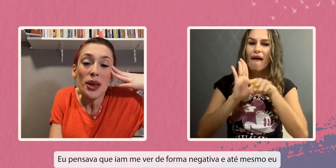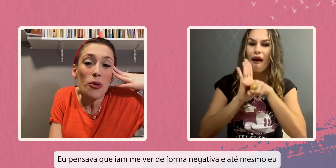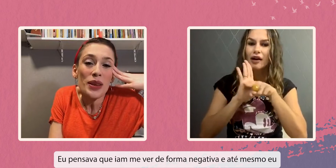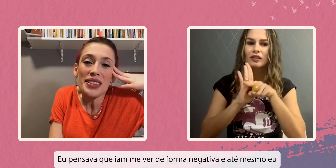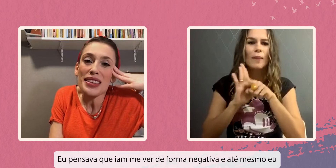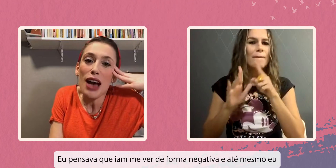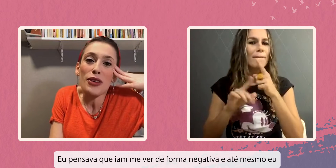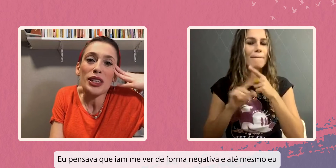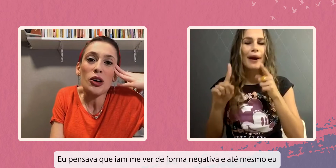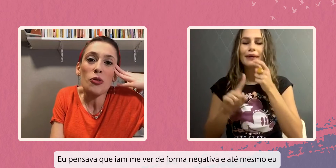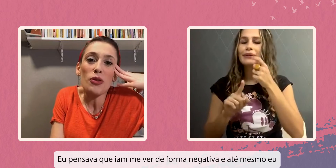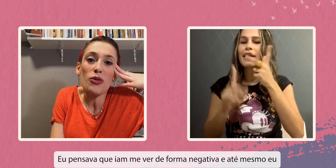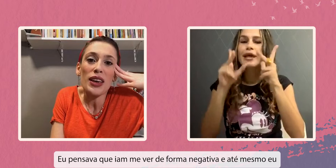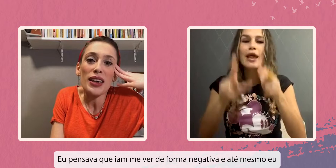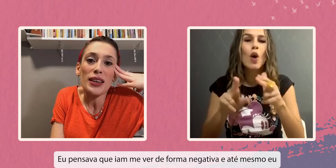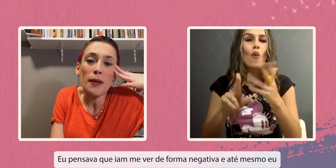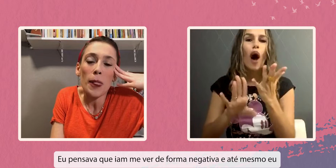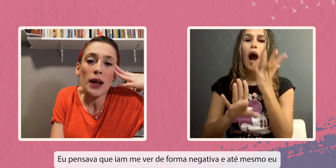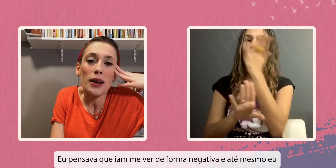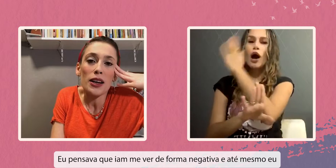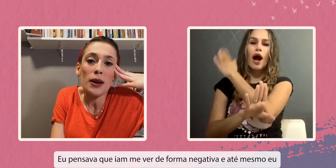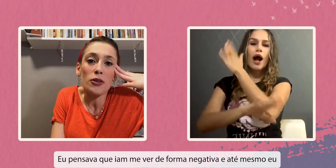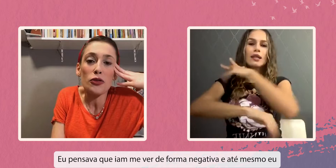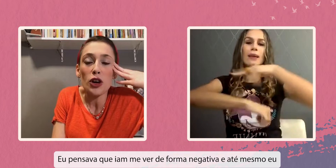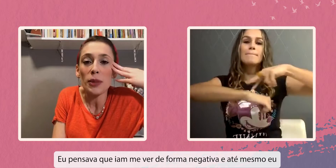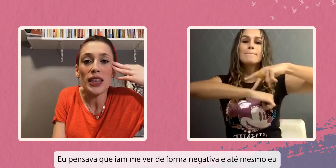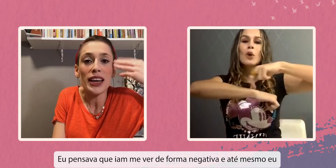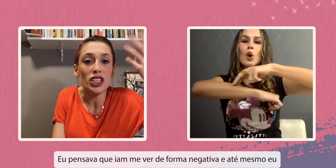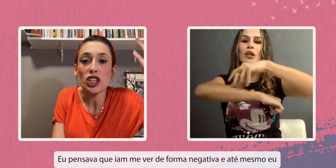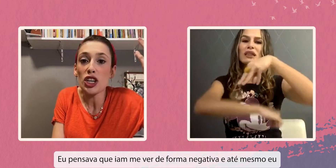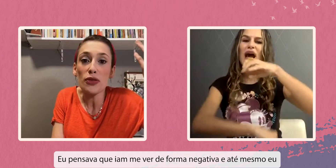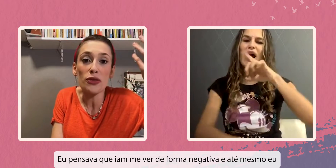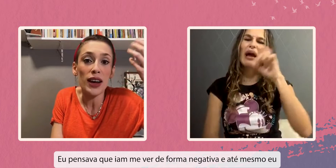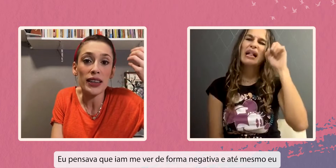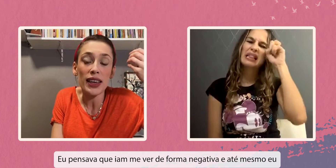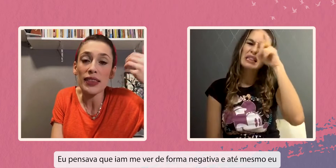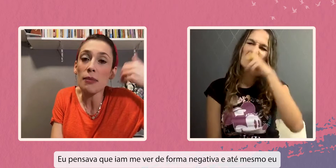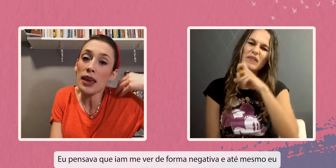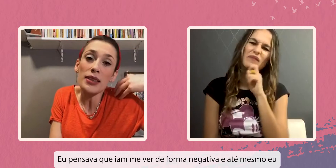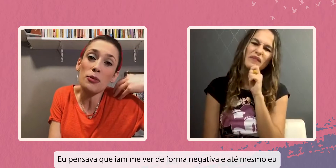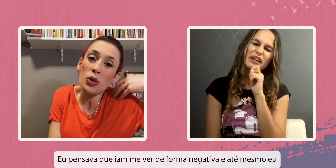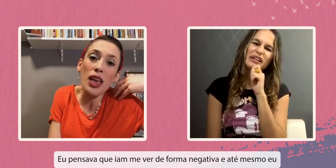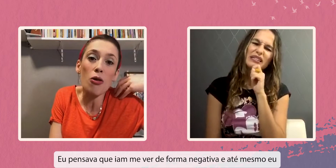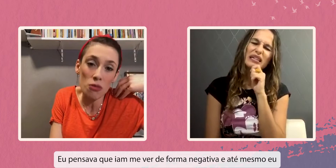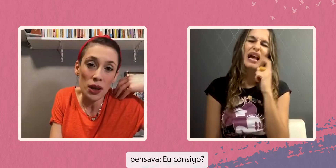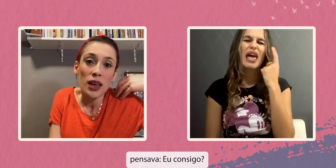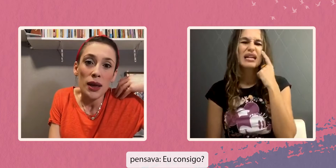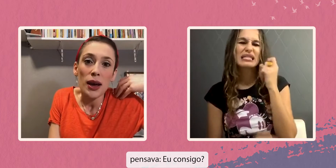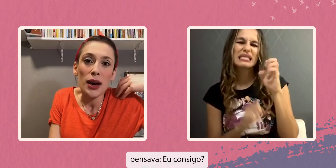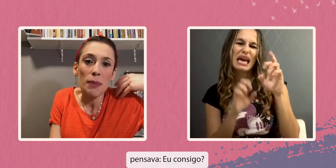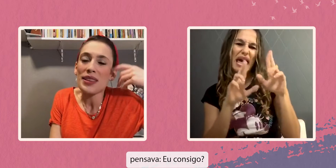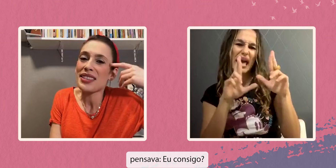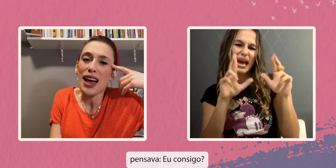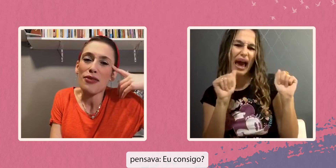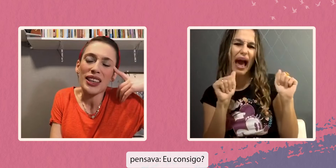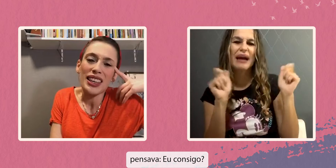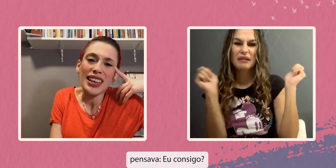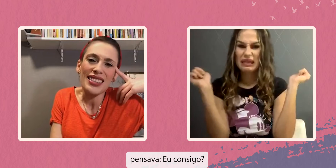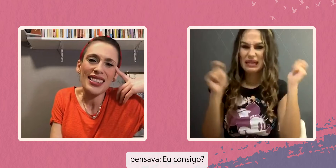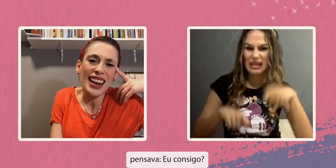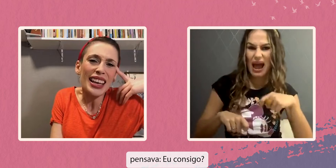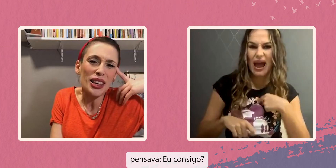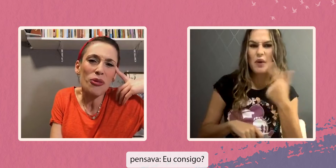E eu estava me ver de forma negativa, e até mesmo eu